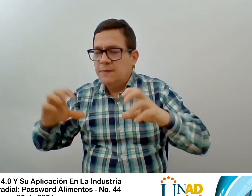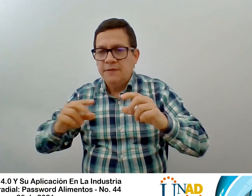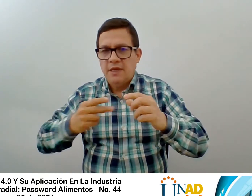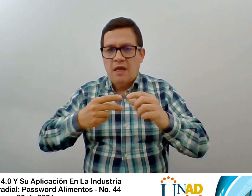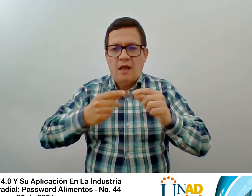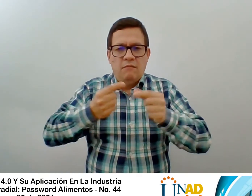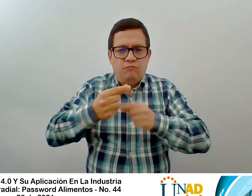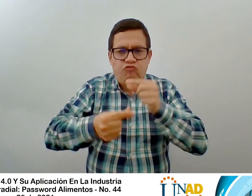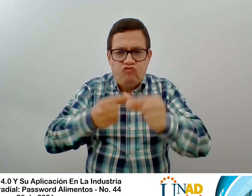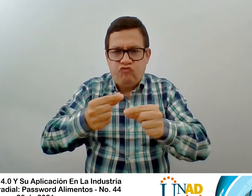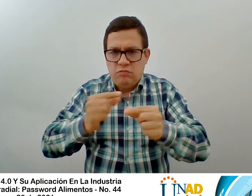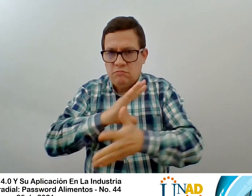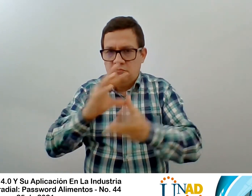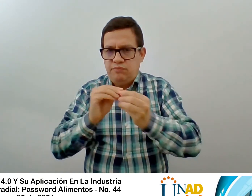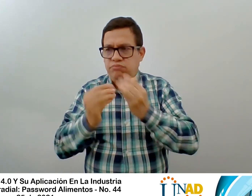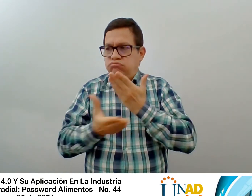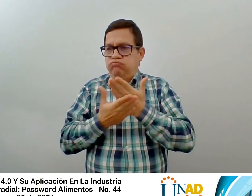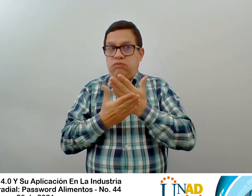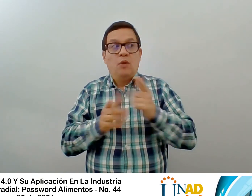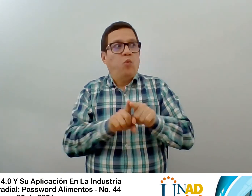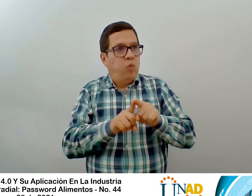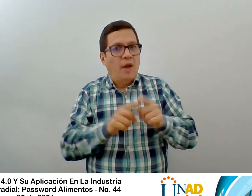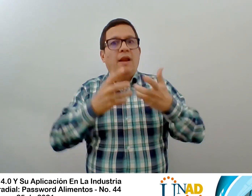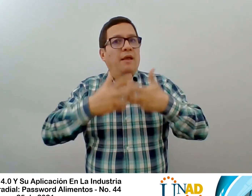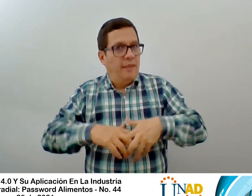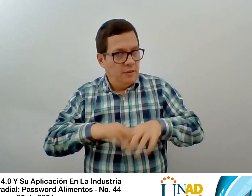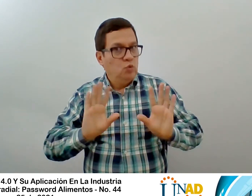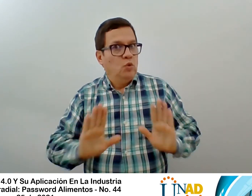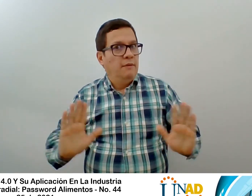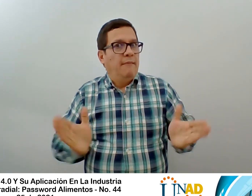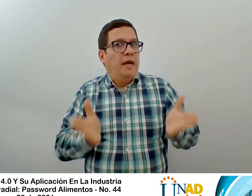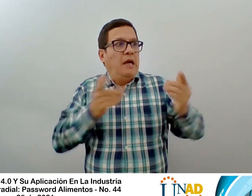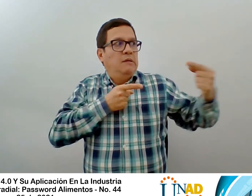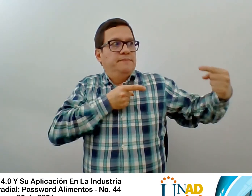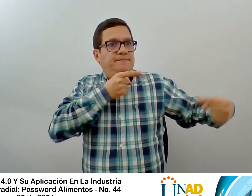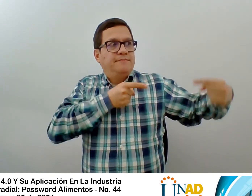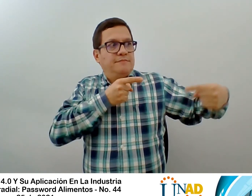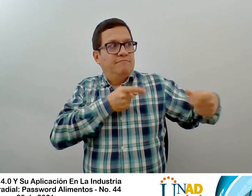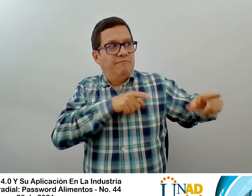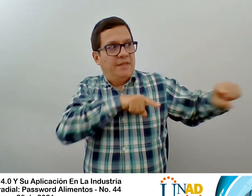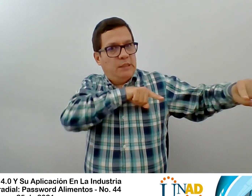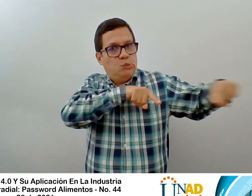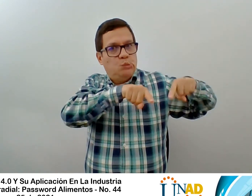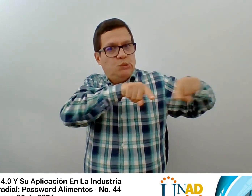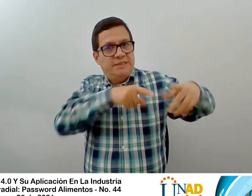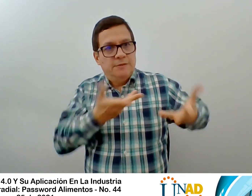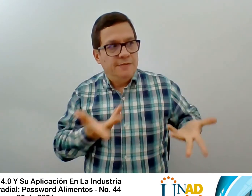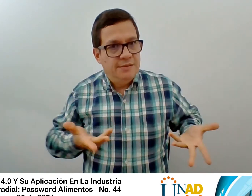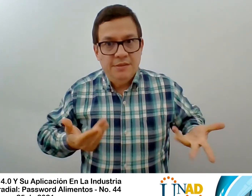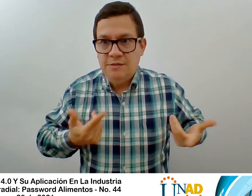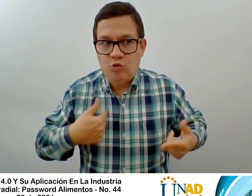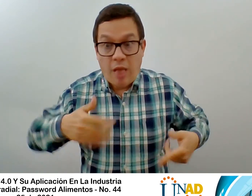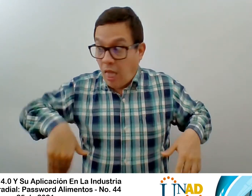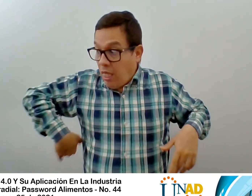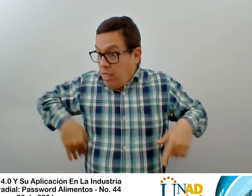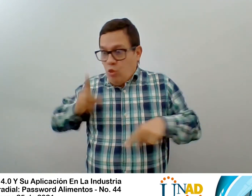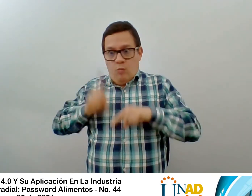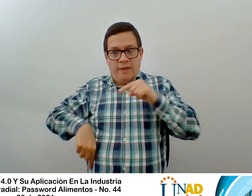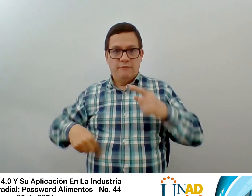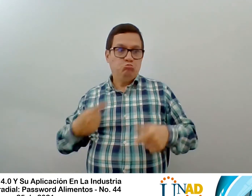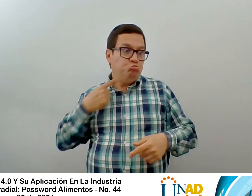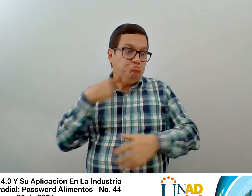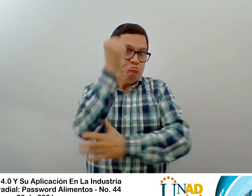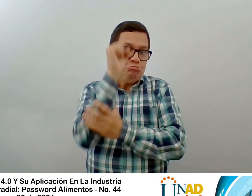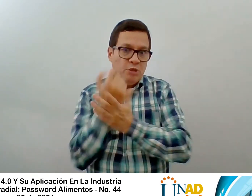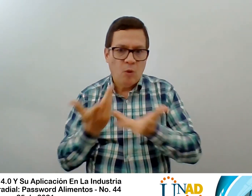mayor información y mayor acceso a la información, definitivamente, que aumentará la competitividad de la industria. Y el hecho de que podamos